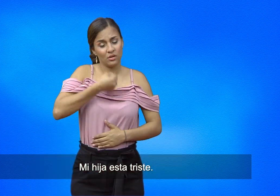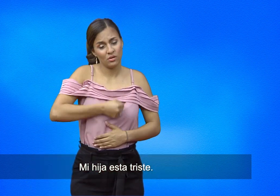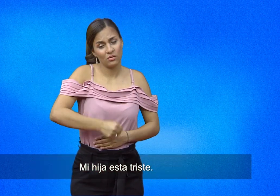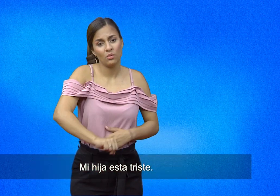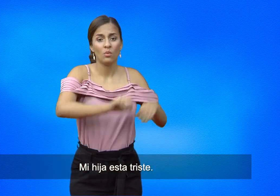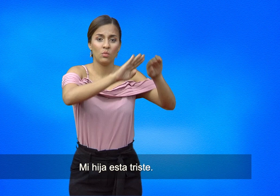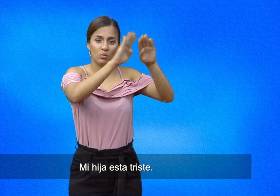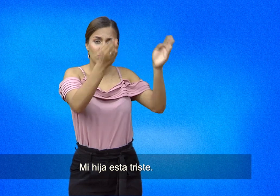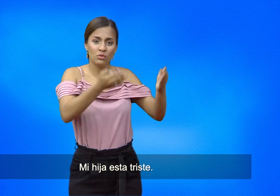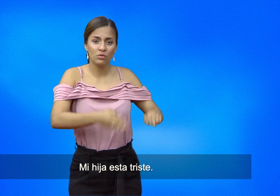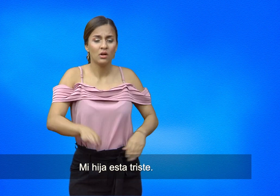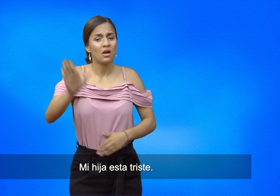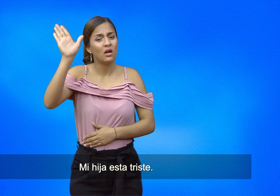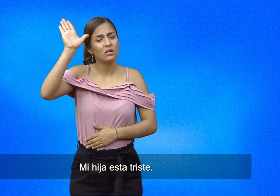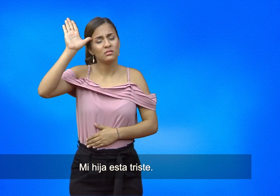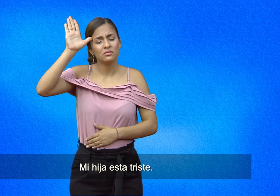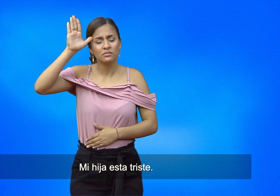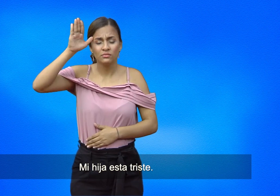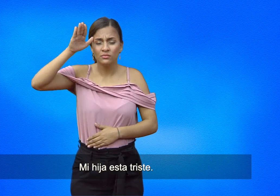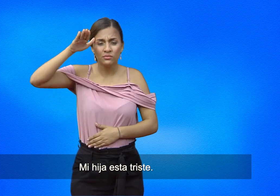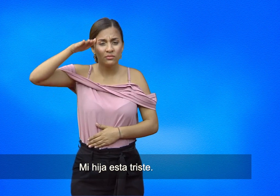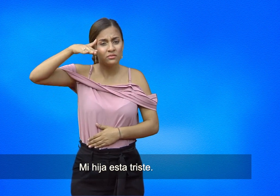mi hija está triste